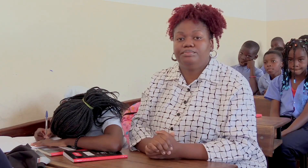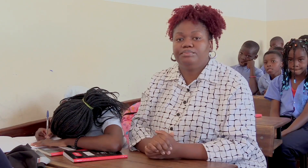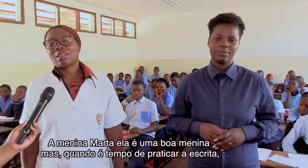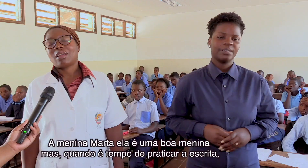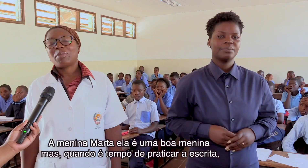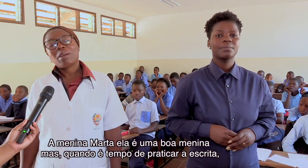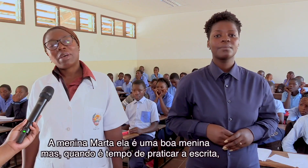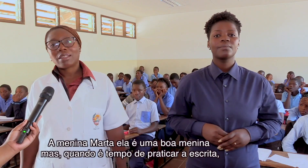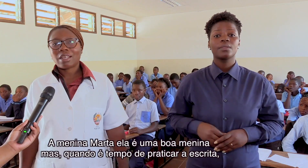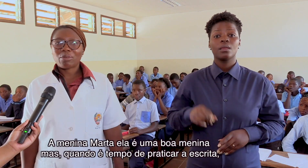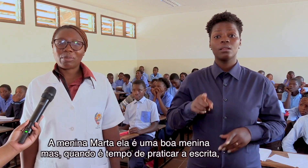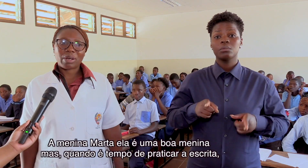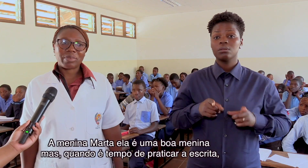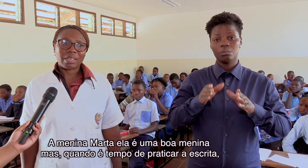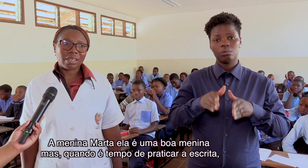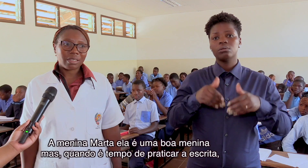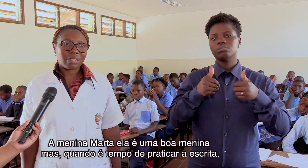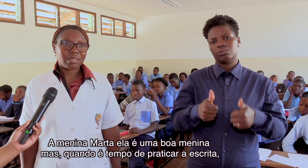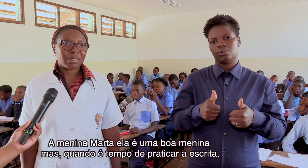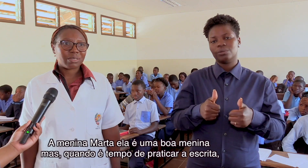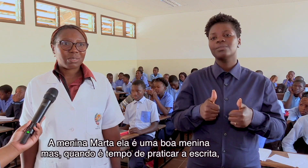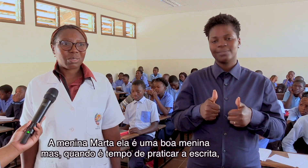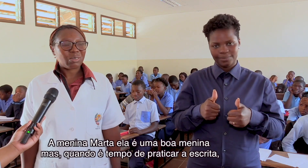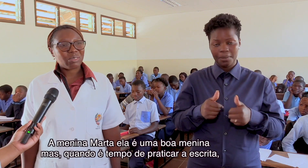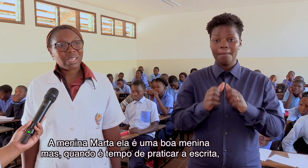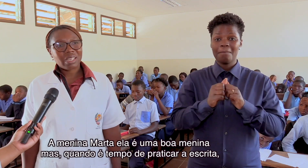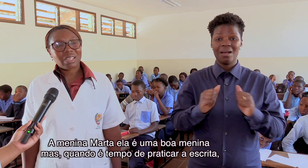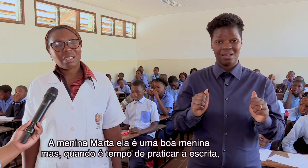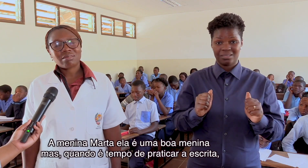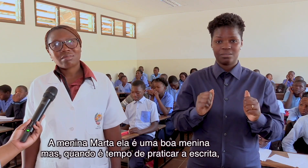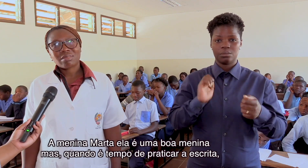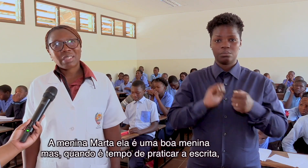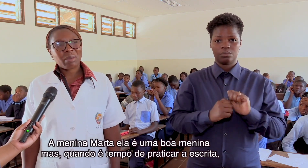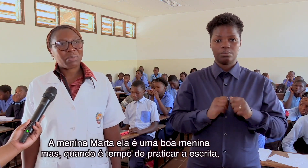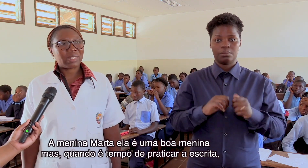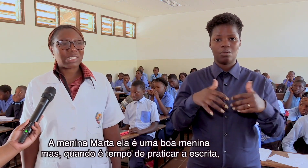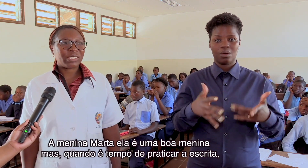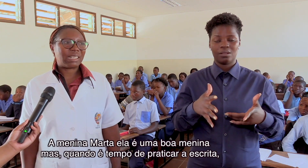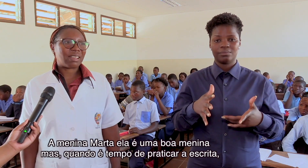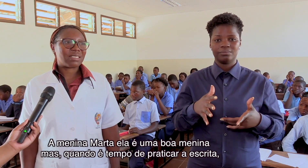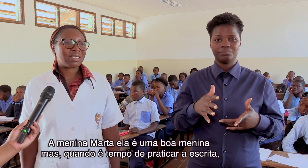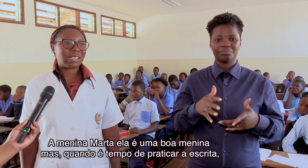A menina Marta é uma boa menina. Só quando é tempo de escrita assim,